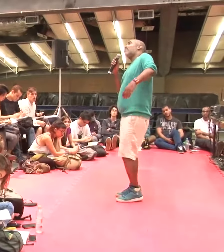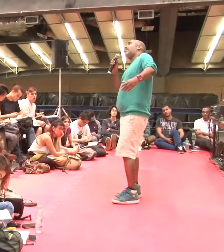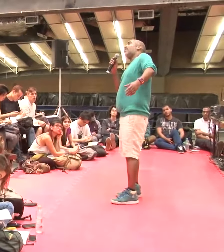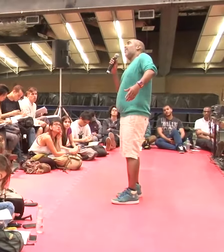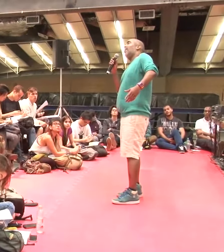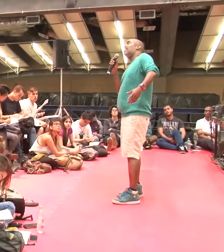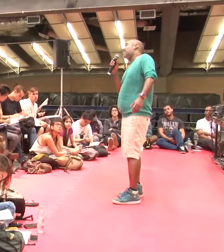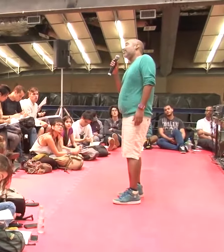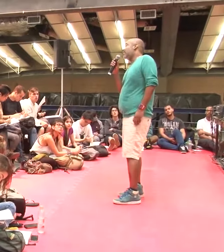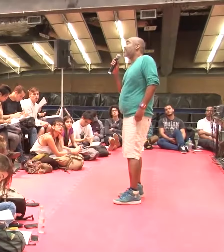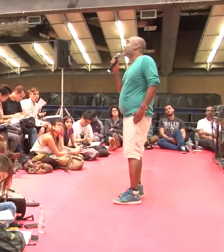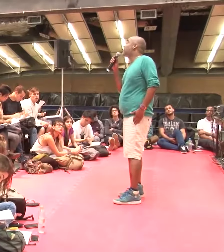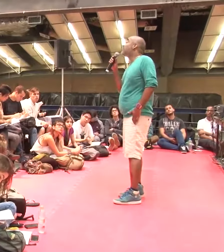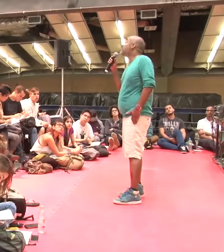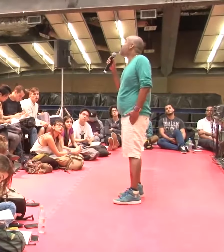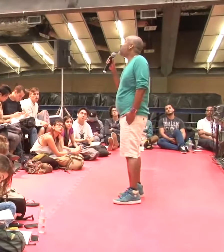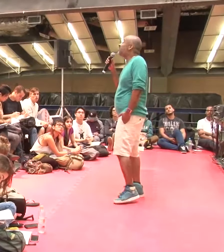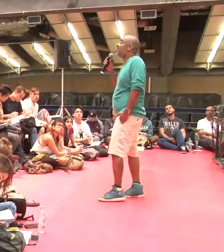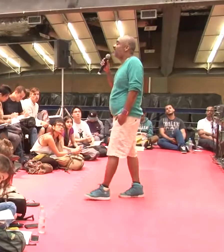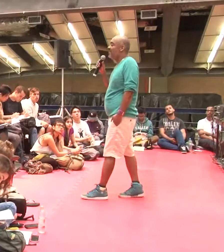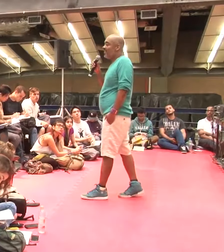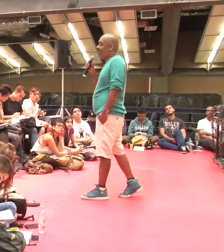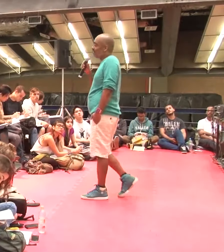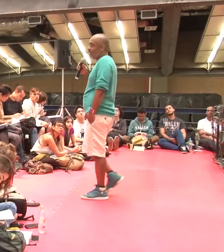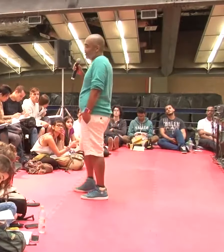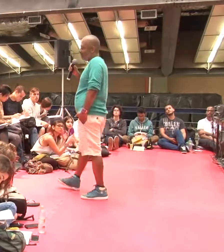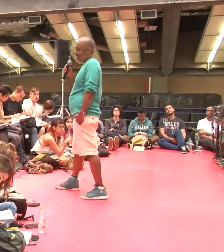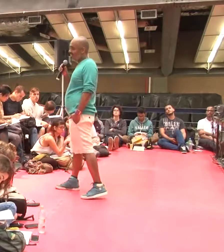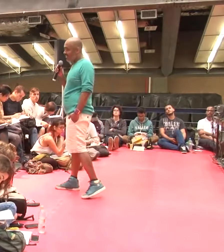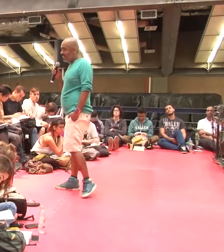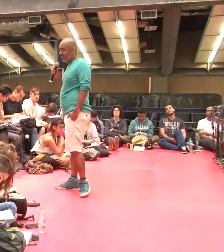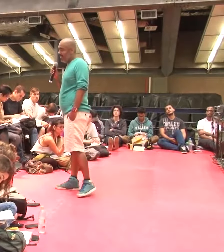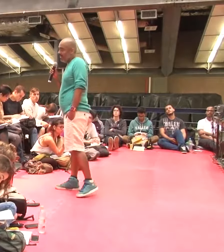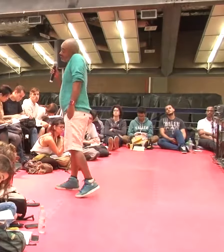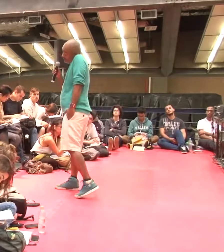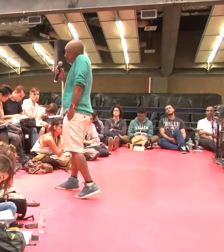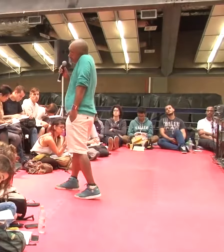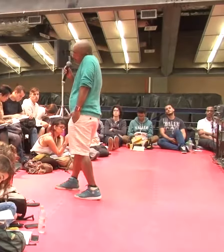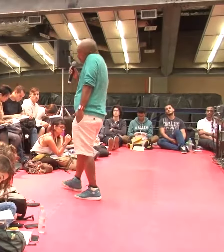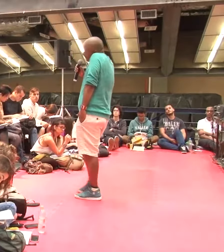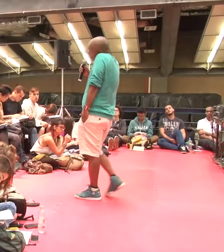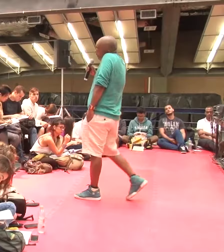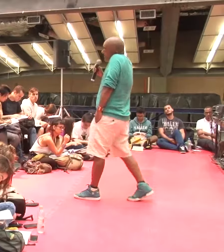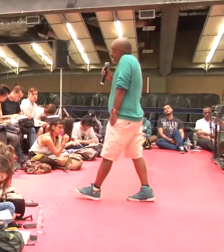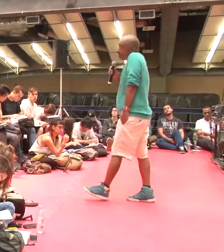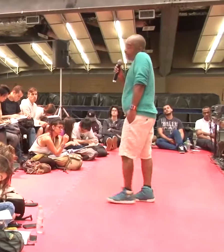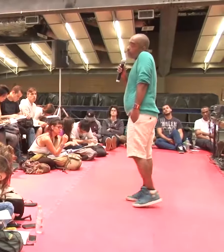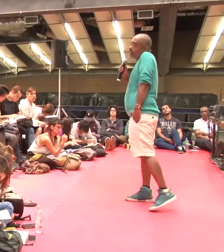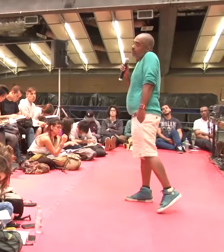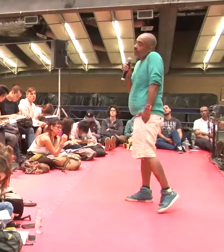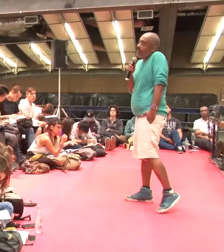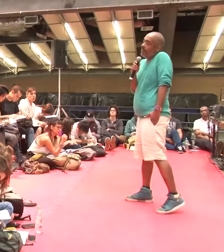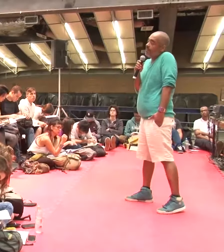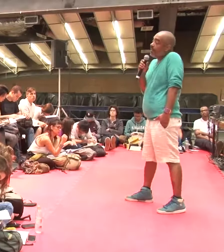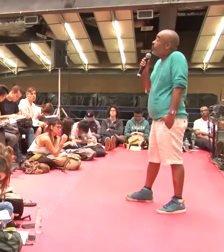eu sou bem dotado, né? Não, você tem um dinheiro, um tostão na sua conta, não é? E era assim que as